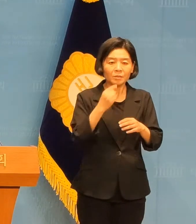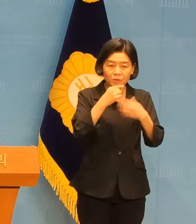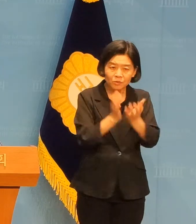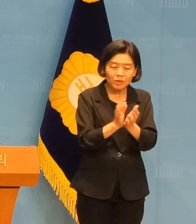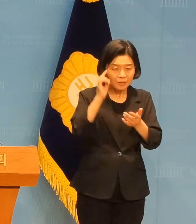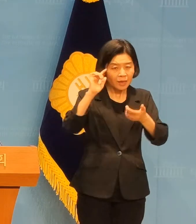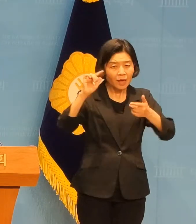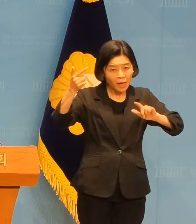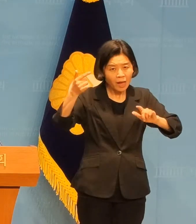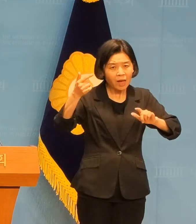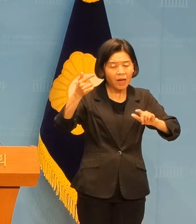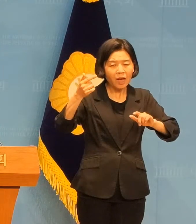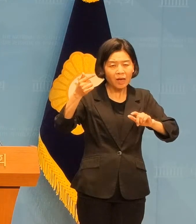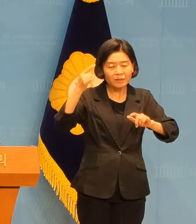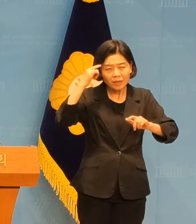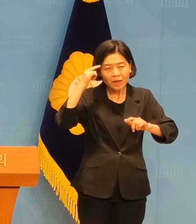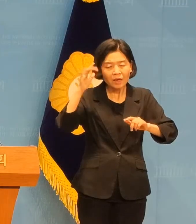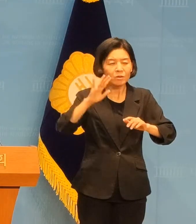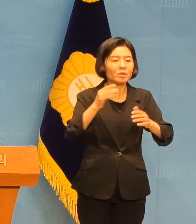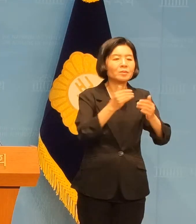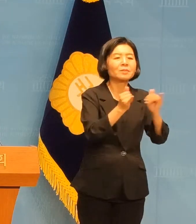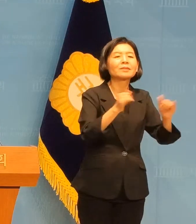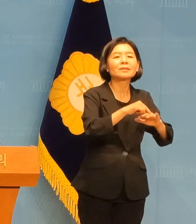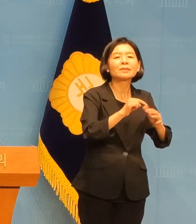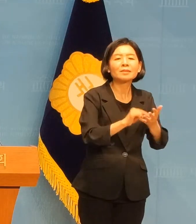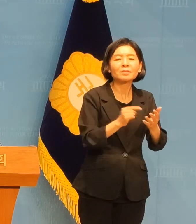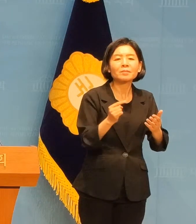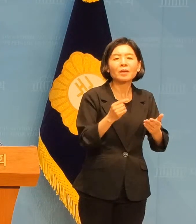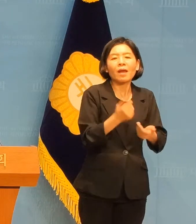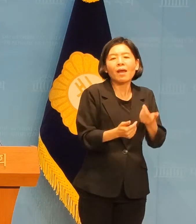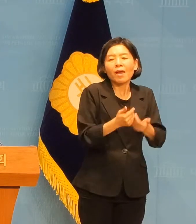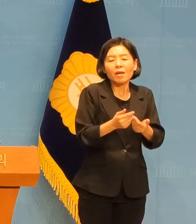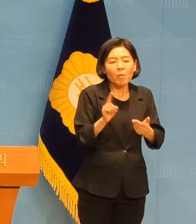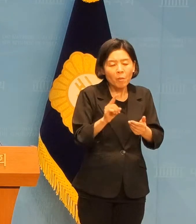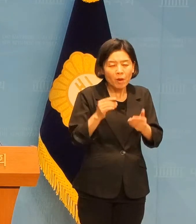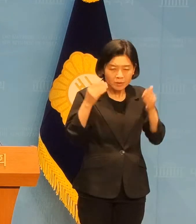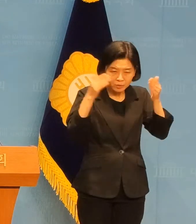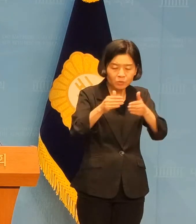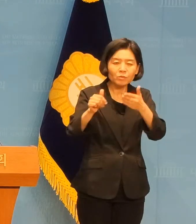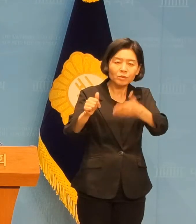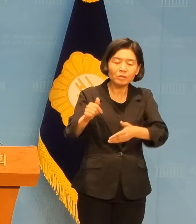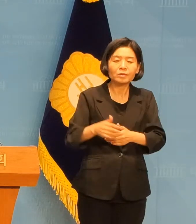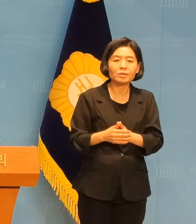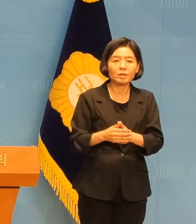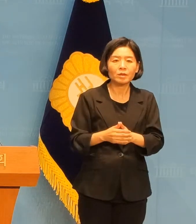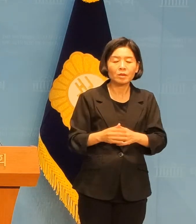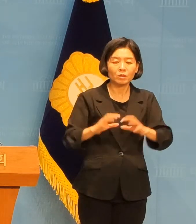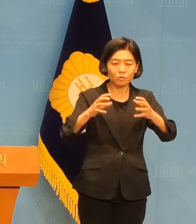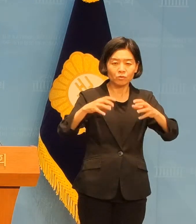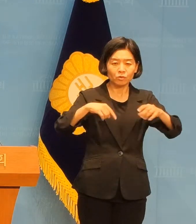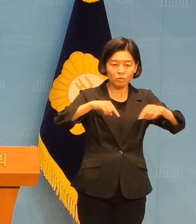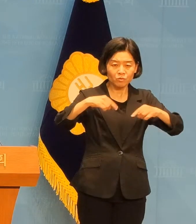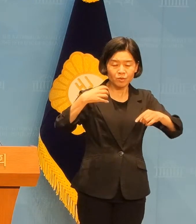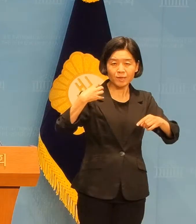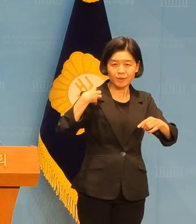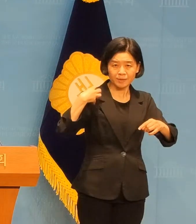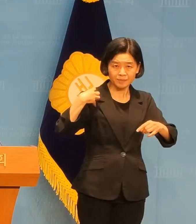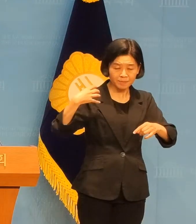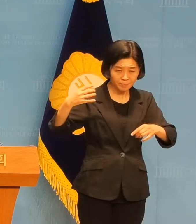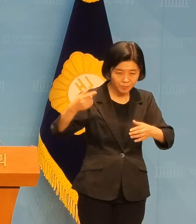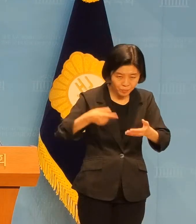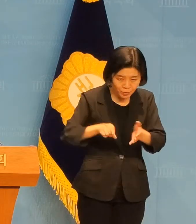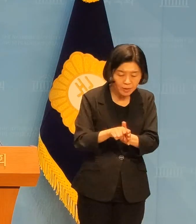차이보다는 민심과의 괴리를 살펴보아야 합니다. 책임 있는 국정 운영을 위해서